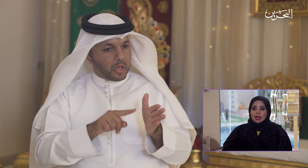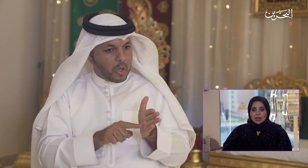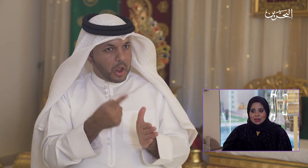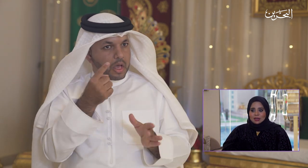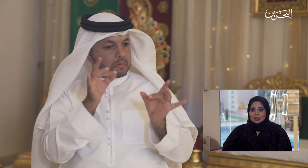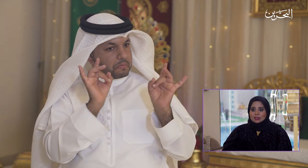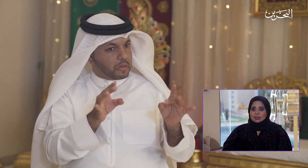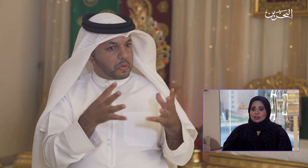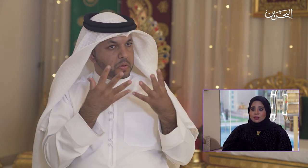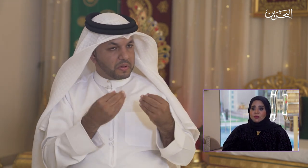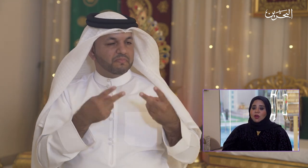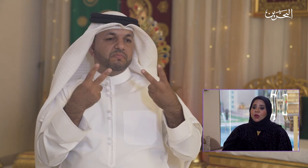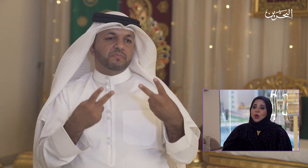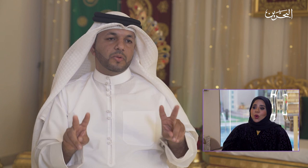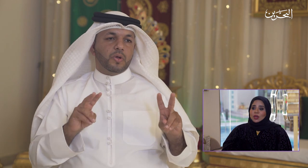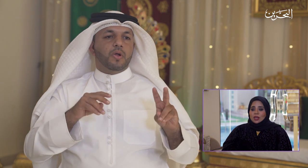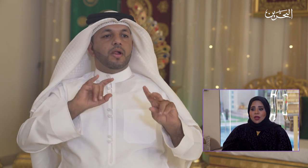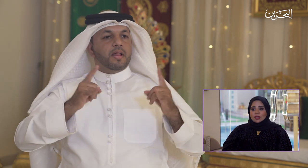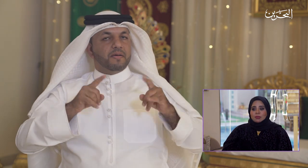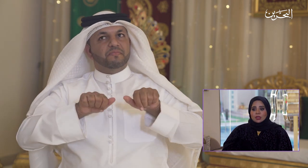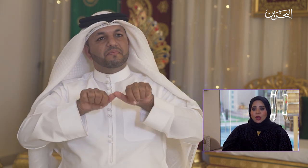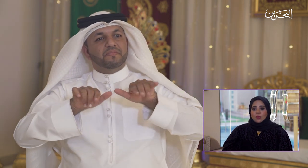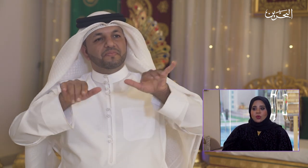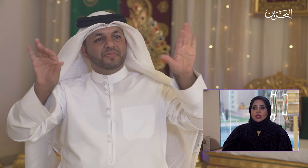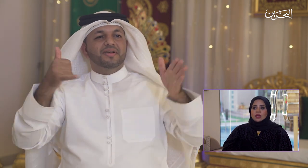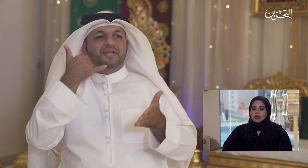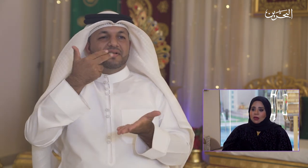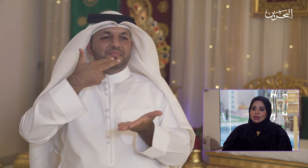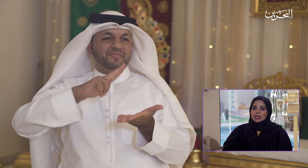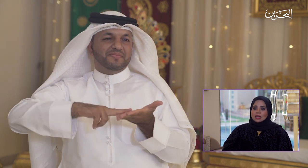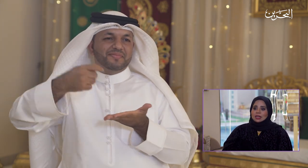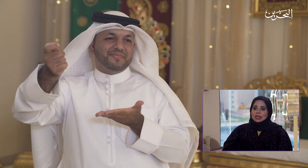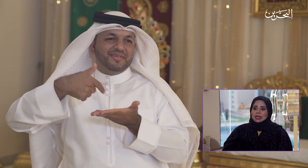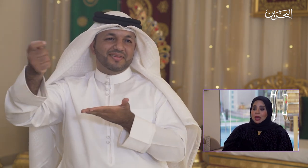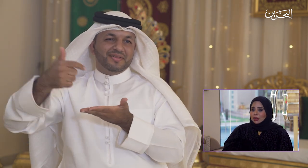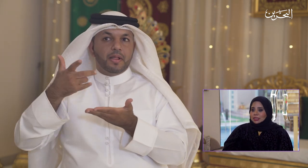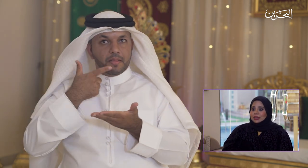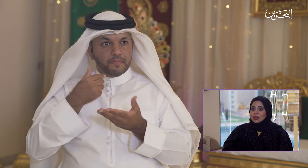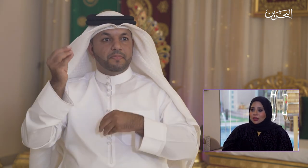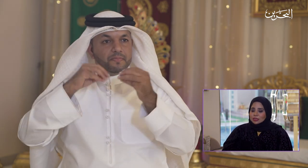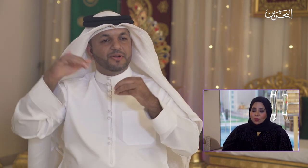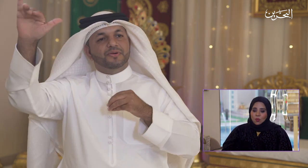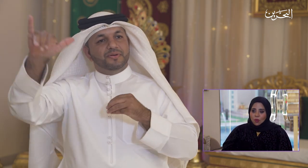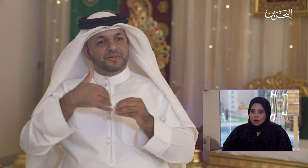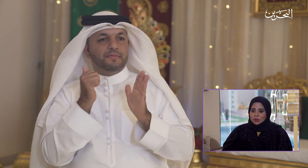وحق الزفاف، والكل كان يمدحه ويقول انه كان العمل اللي انت اللي قاعد تسويه وايد